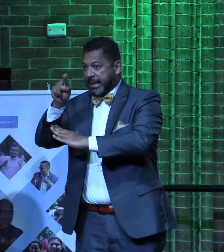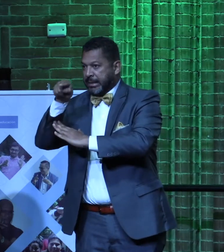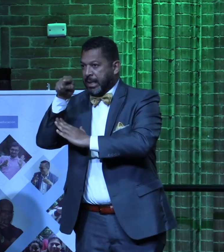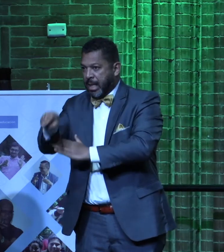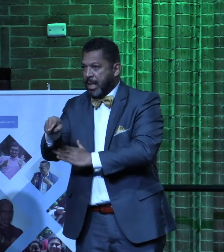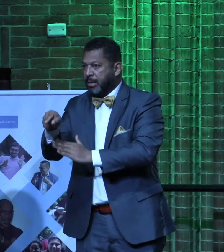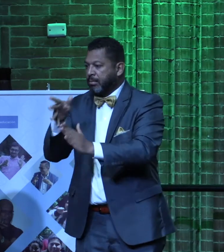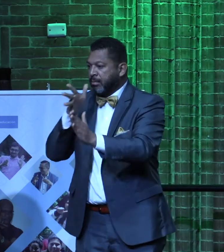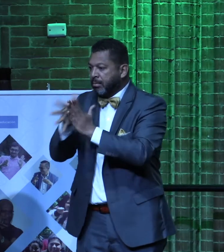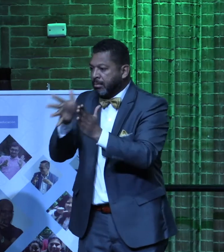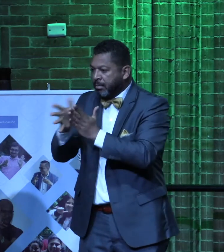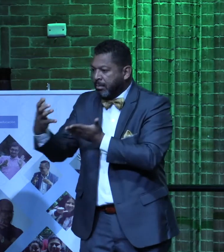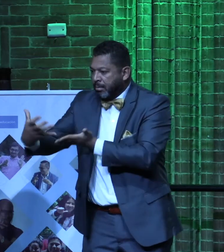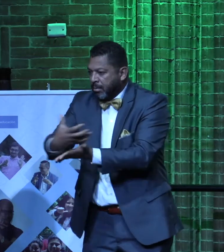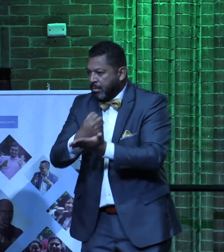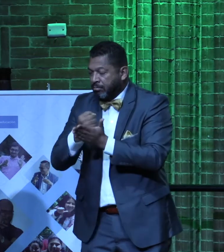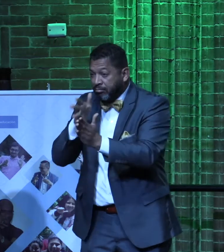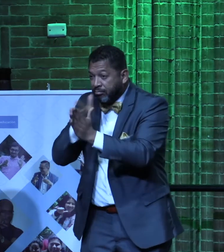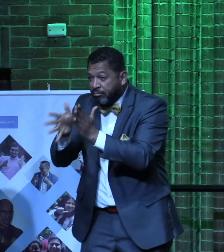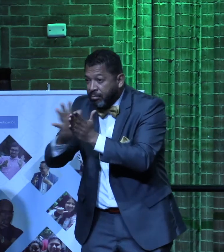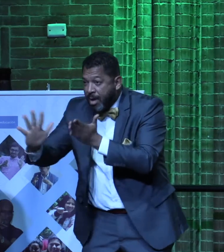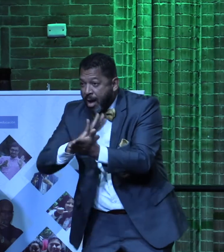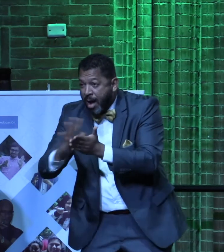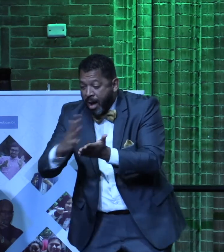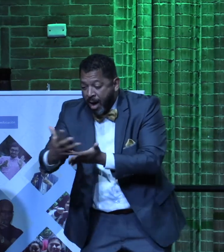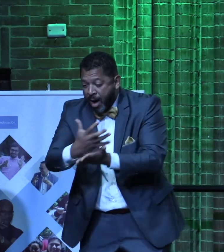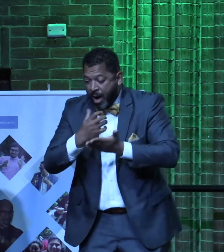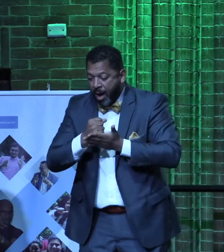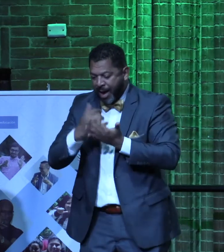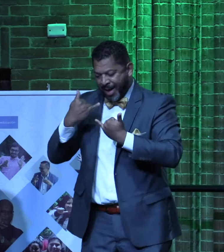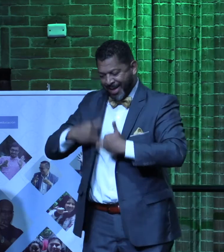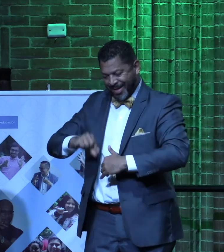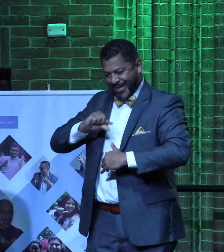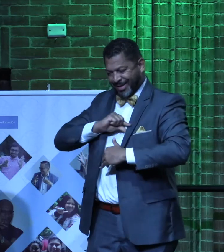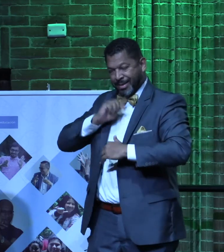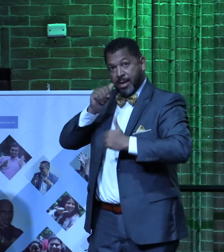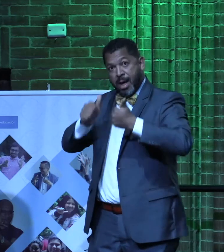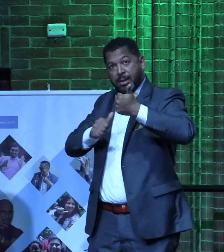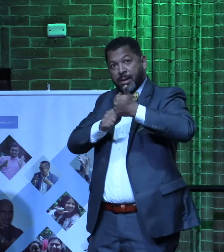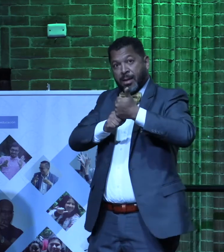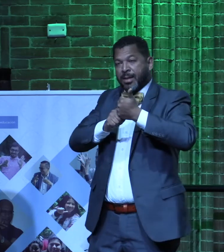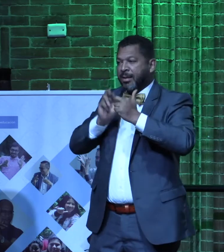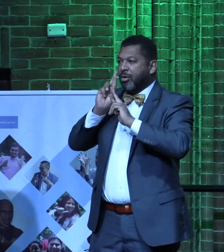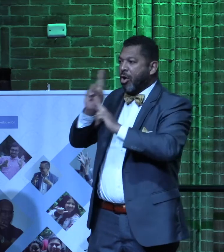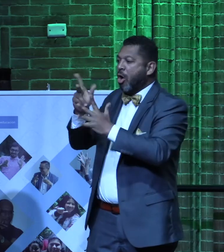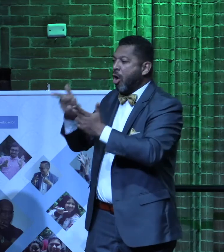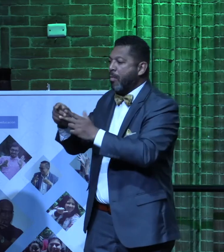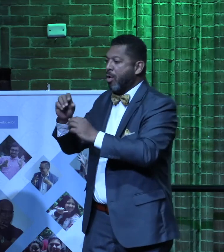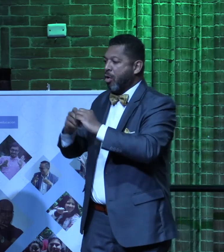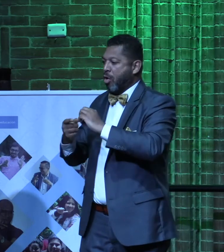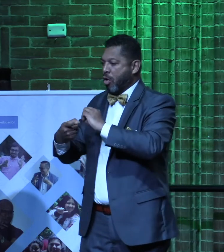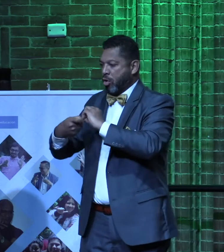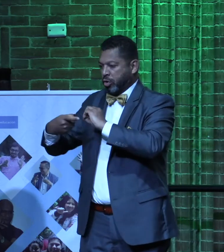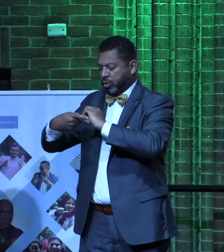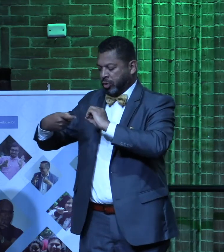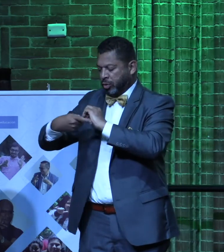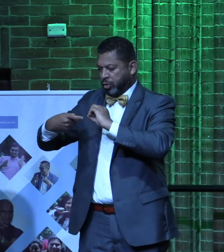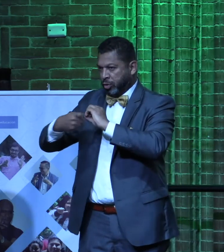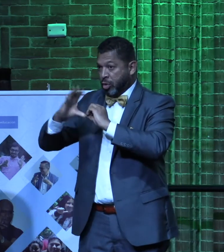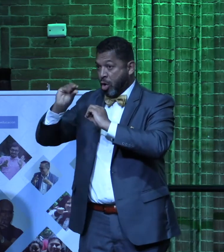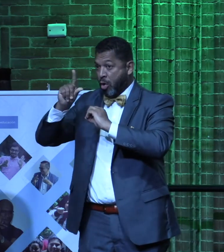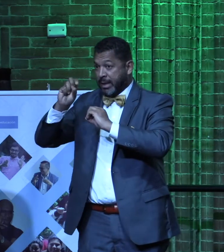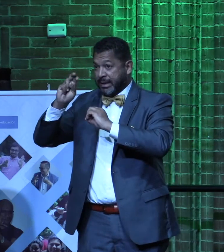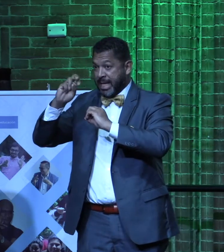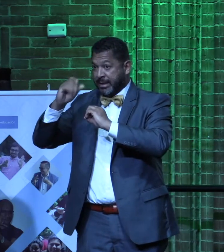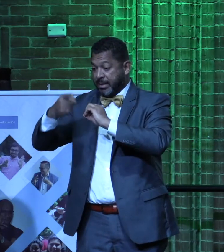investigación en Colciencias. Somos una entidad asesora y necesitamos estar reconocidos por Colciencias. Que nuestras investigaciones tengan un